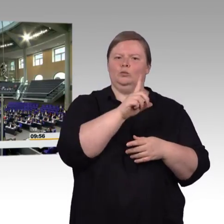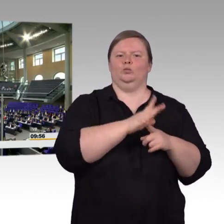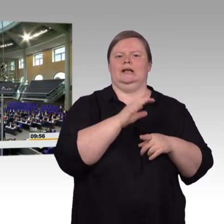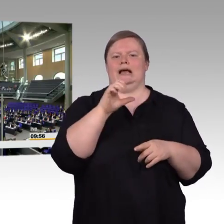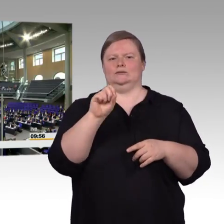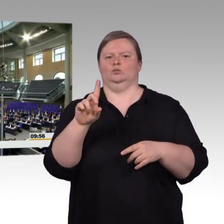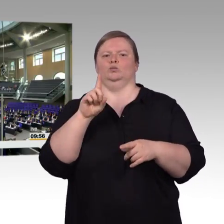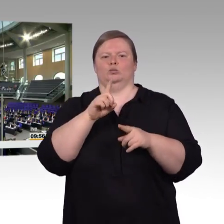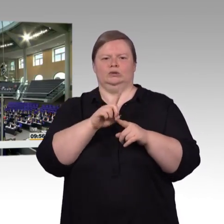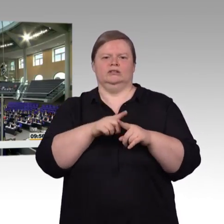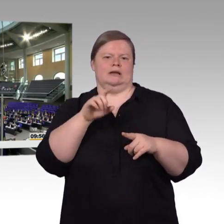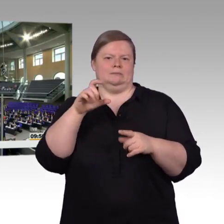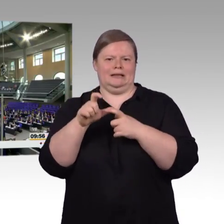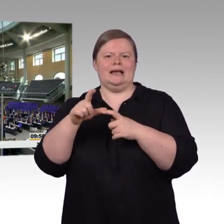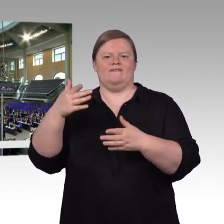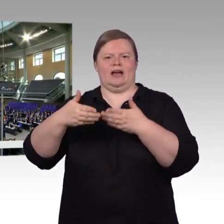Wer stimmt dagegen?